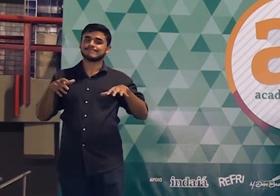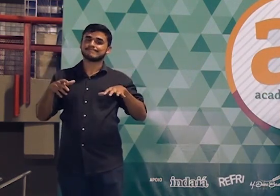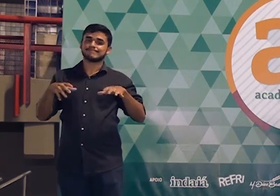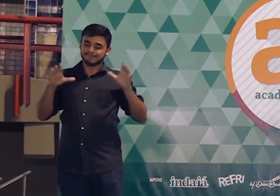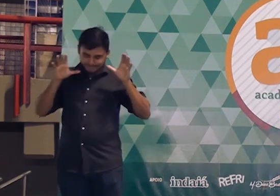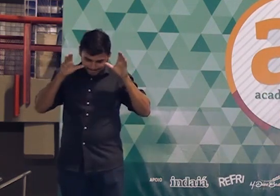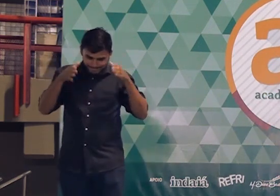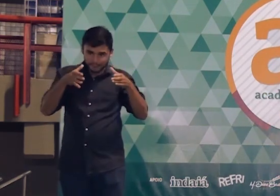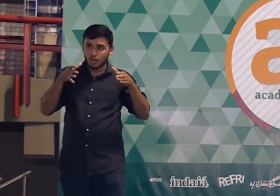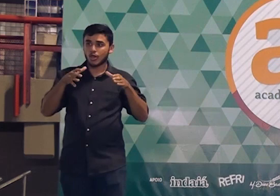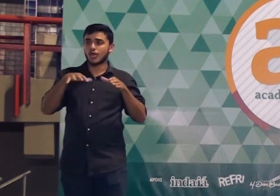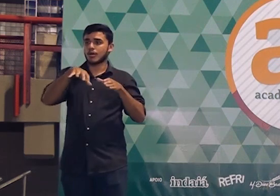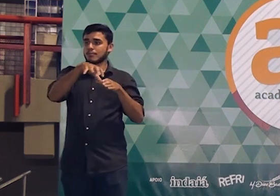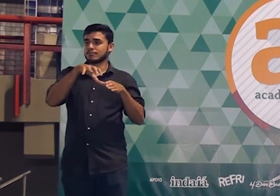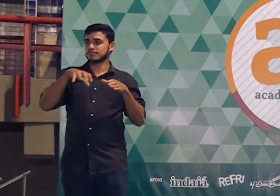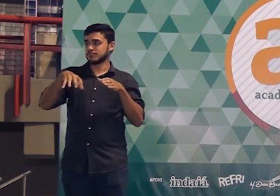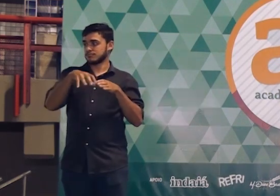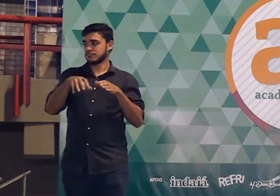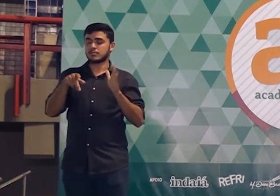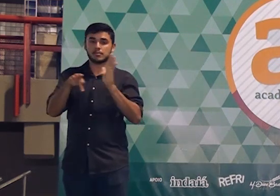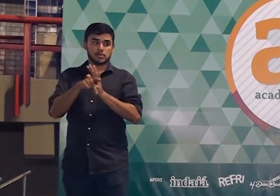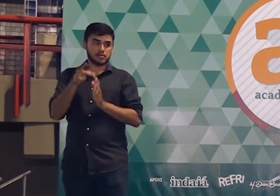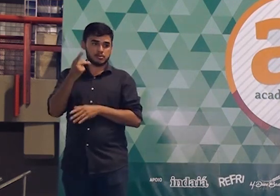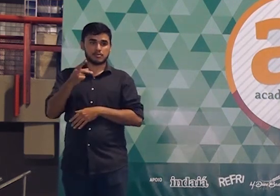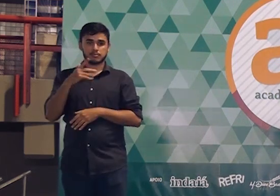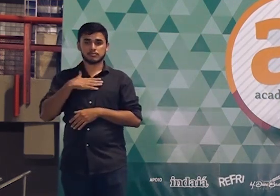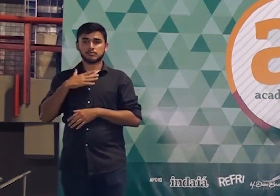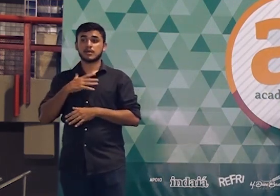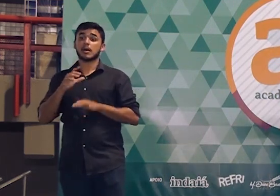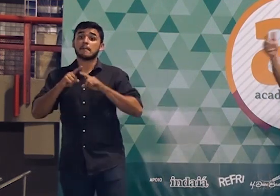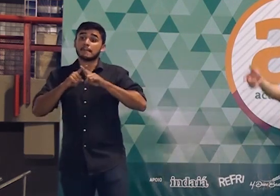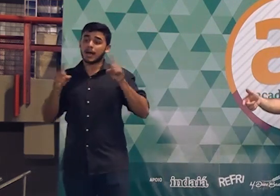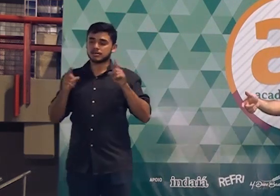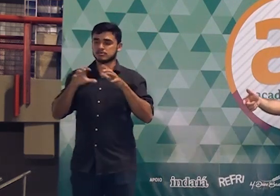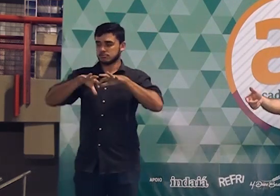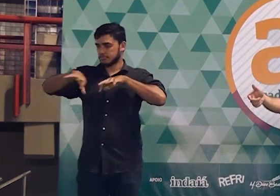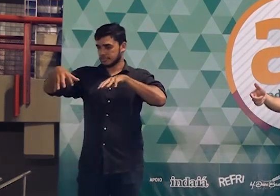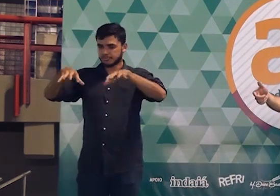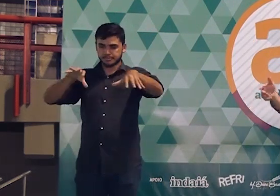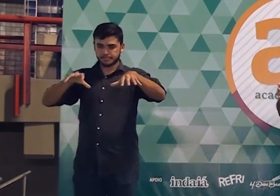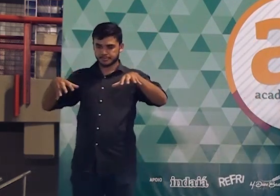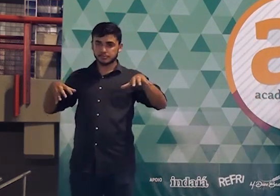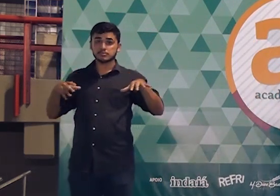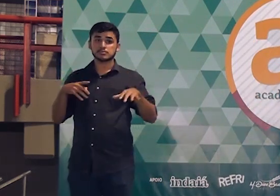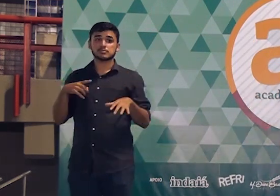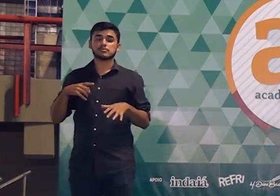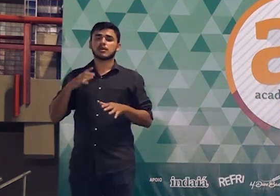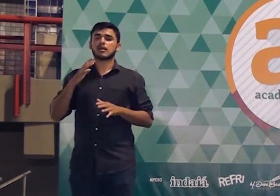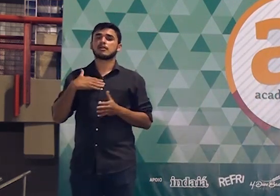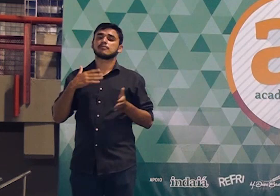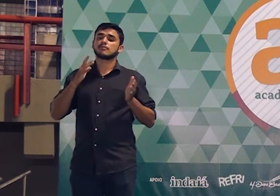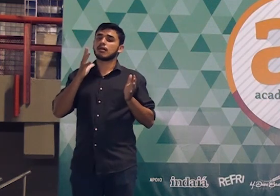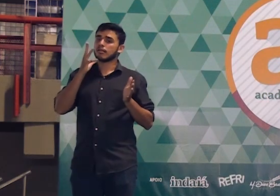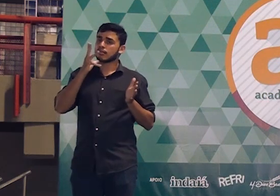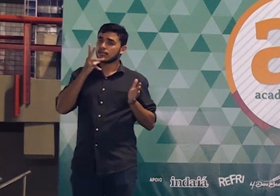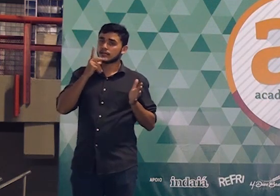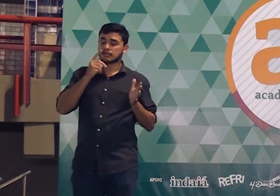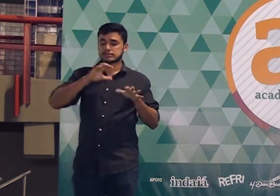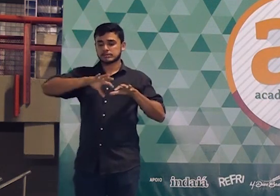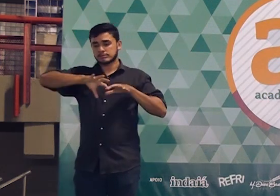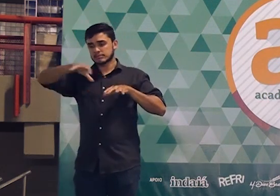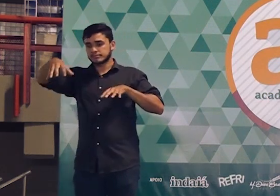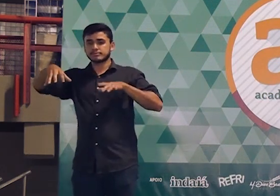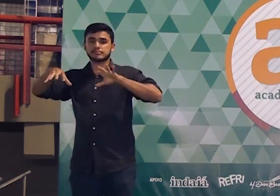Concentrada, beleza? Mas está vivendo uma desconcentração lenta, a